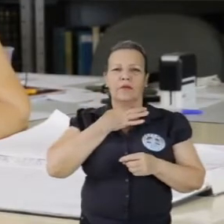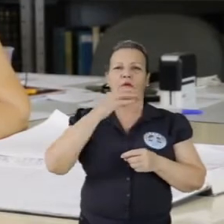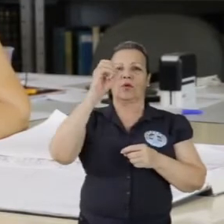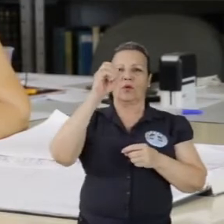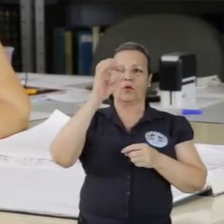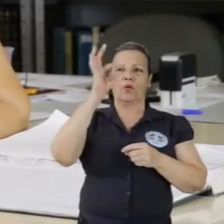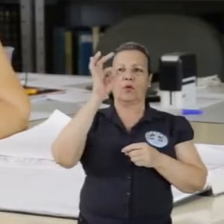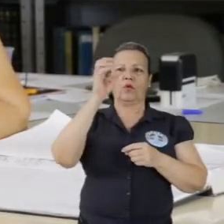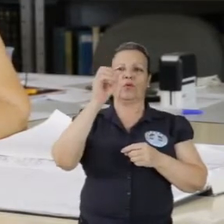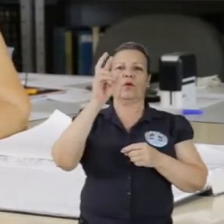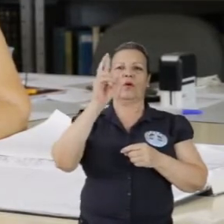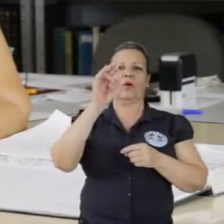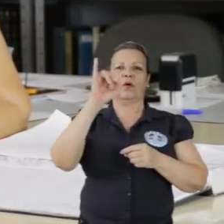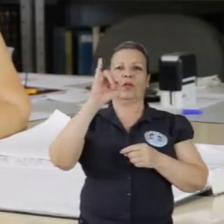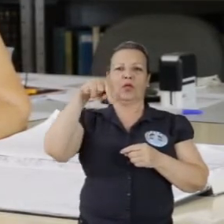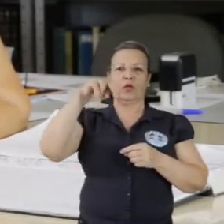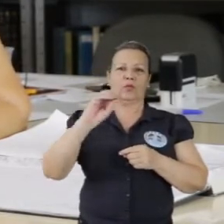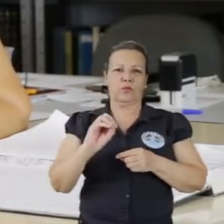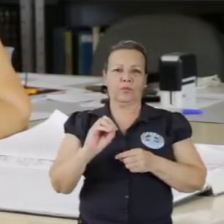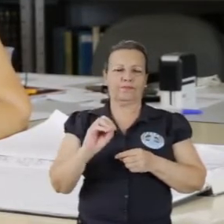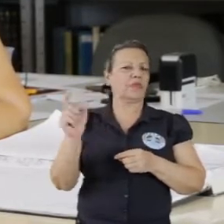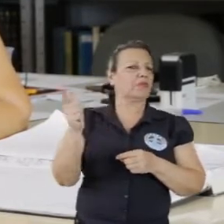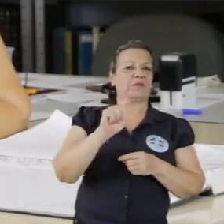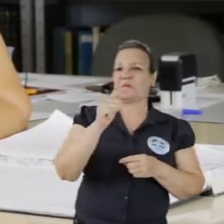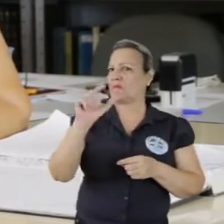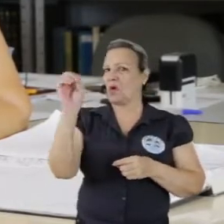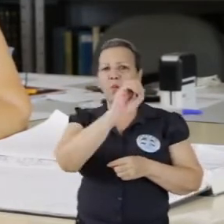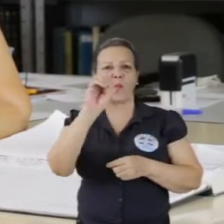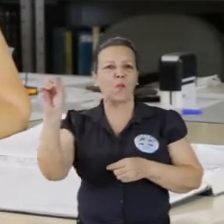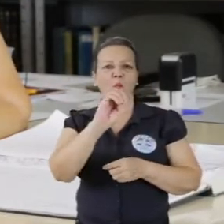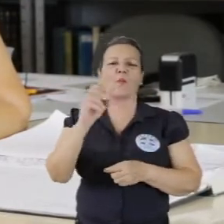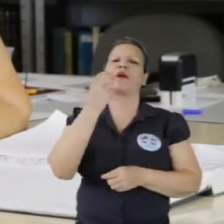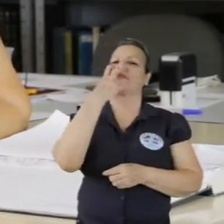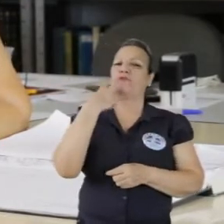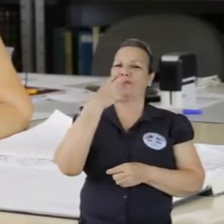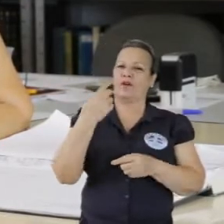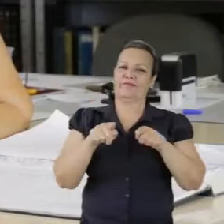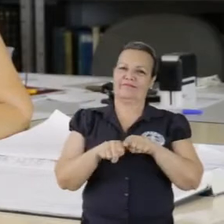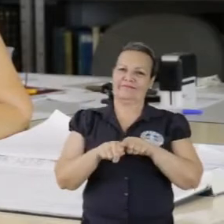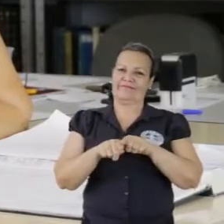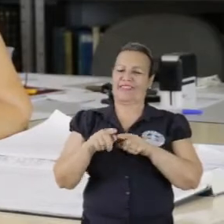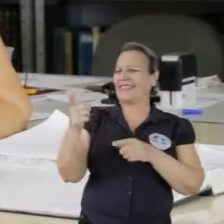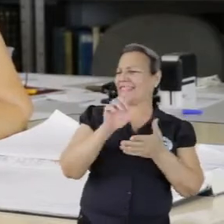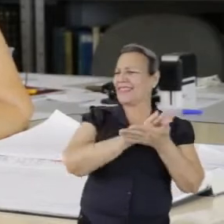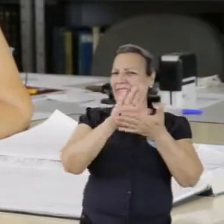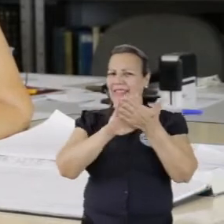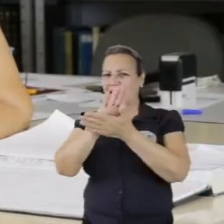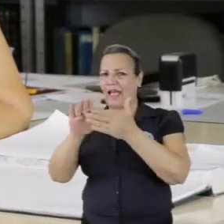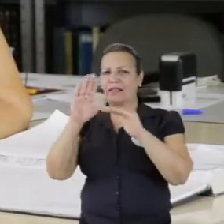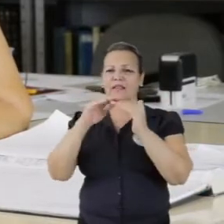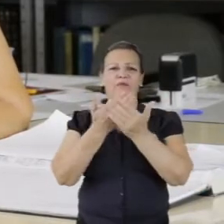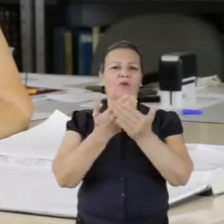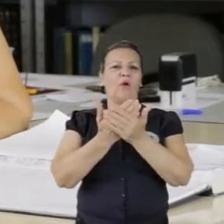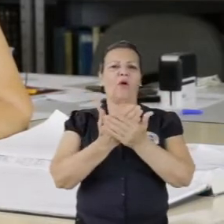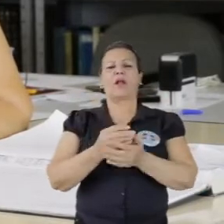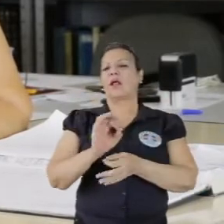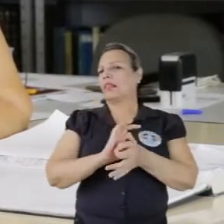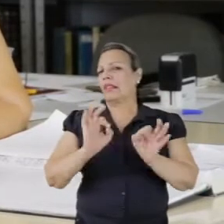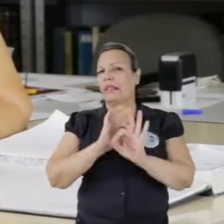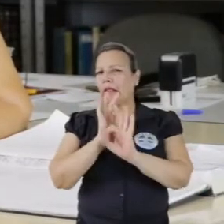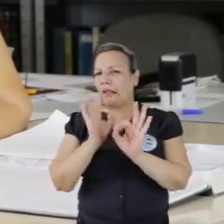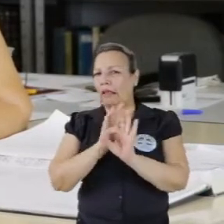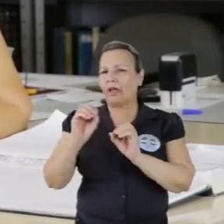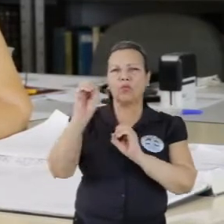médico especialista, não havia uma fono e não havia uma escola, não havia